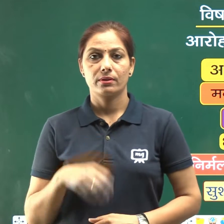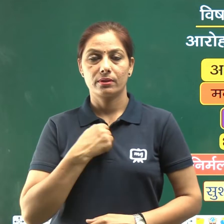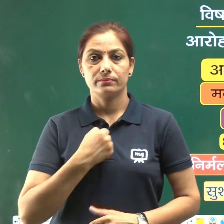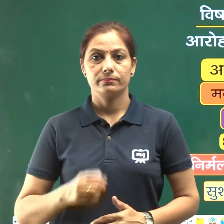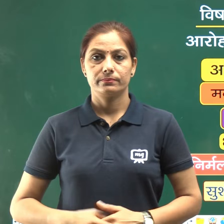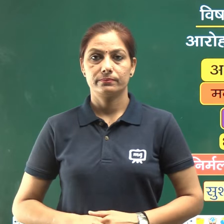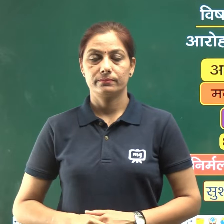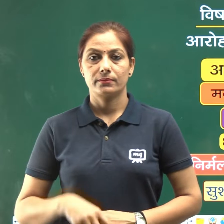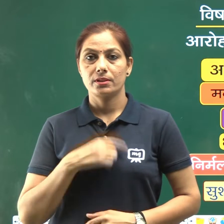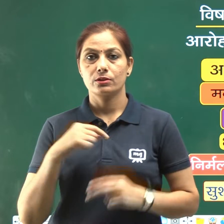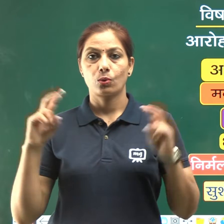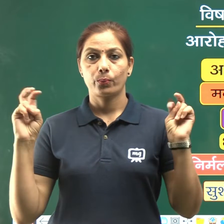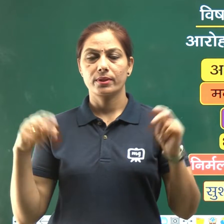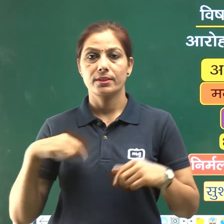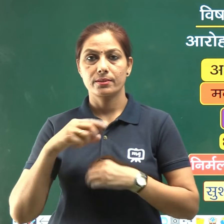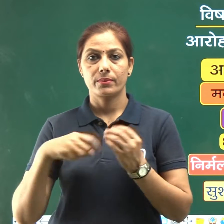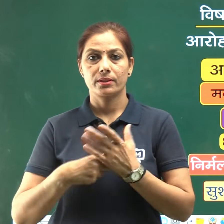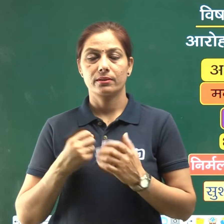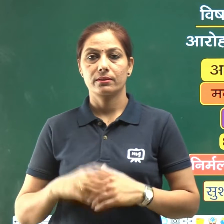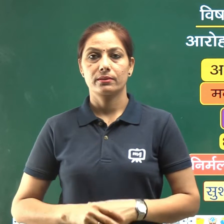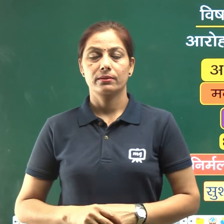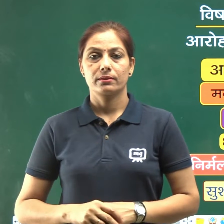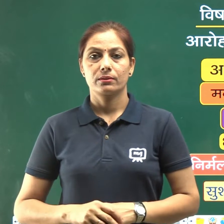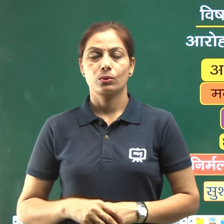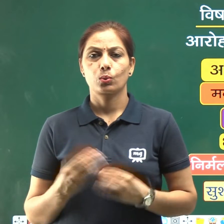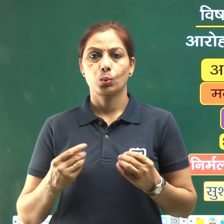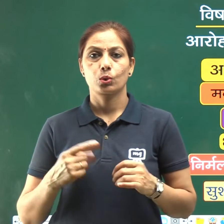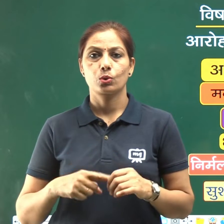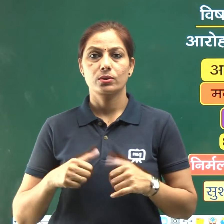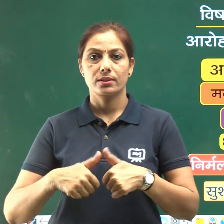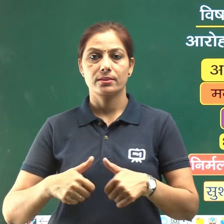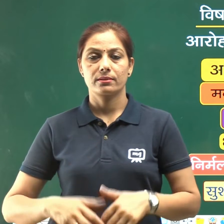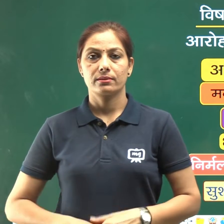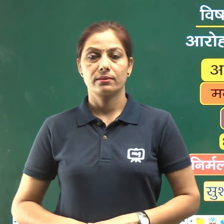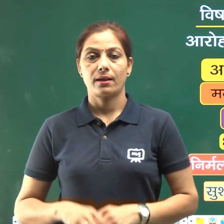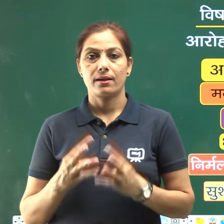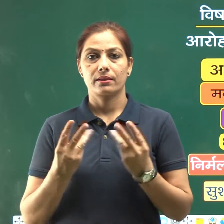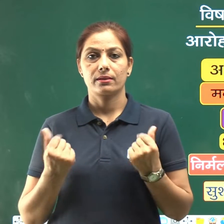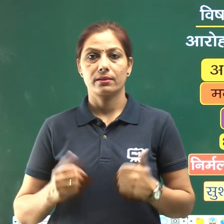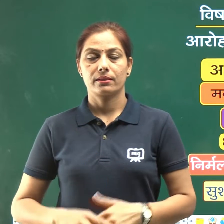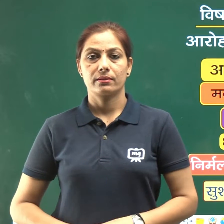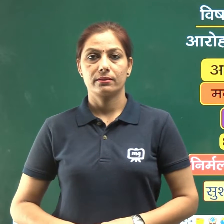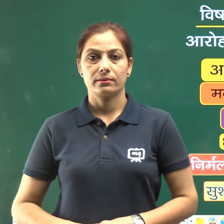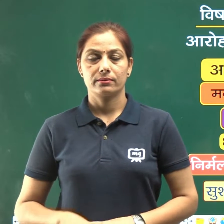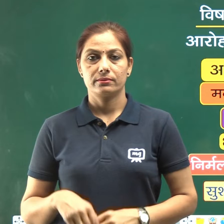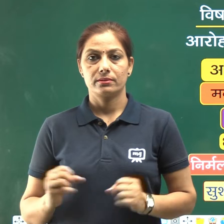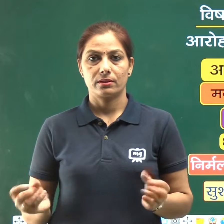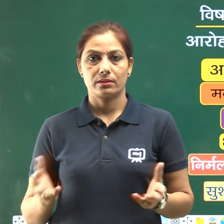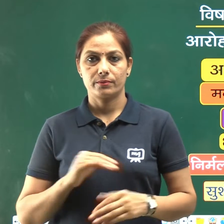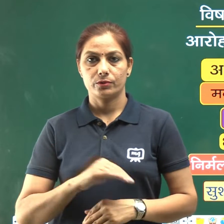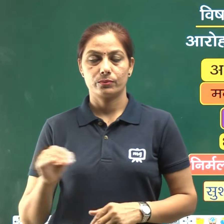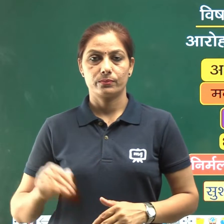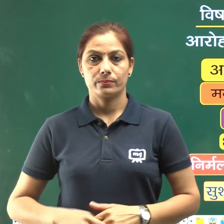हम इस अध्याय से संबंधित कुछ प्रश्नोत्तर हल करेंगे। शुरू करें